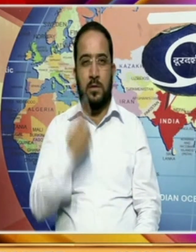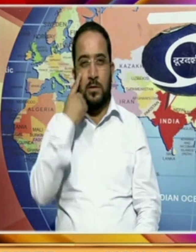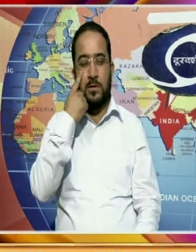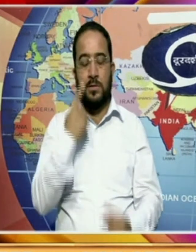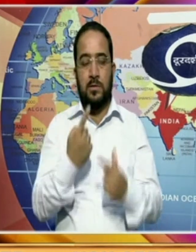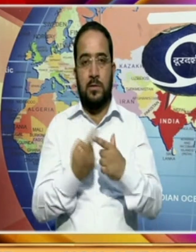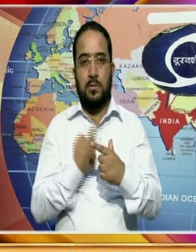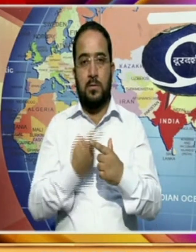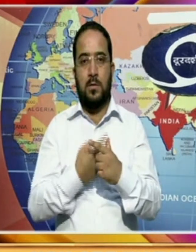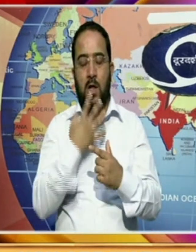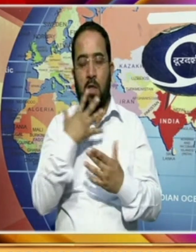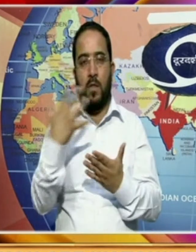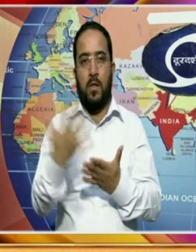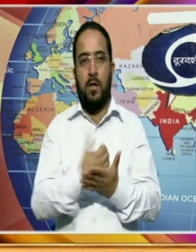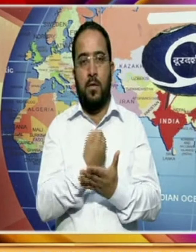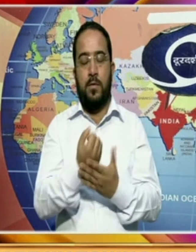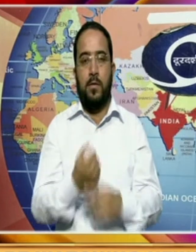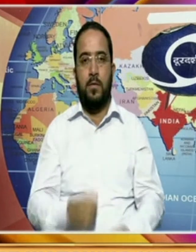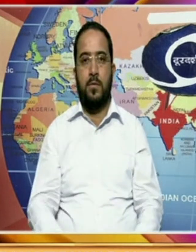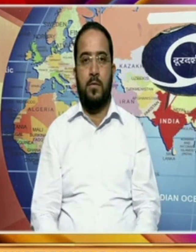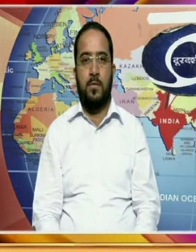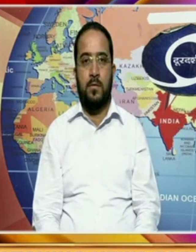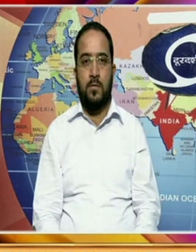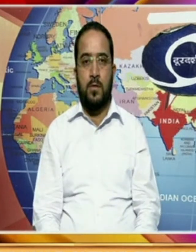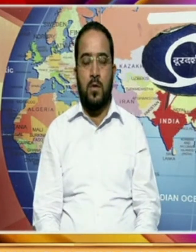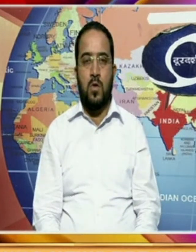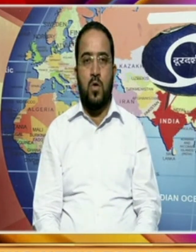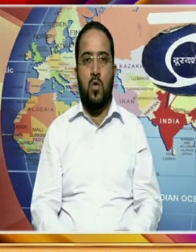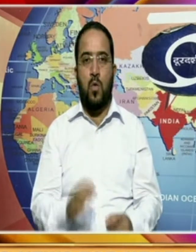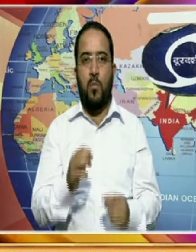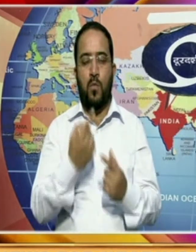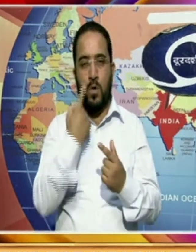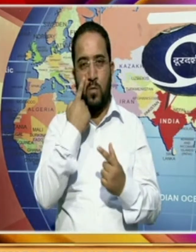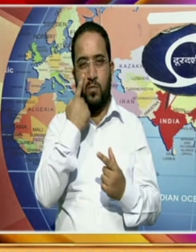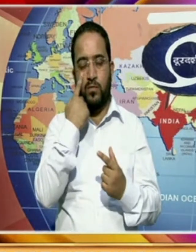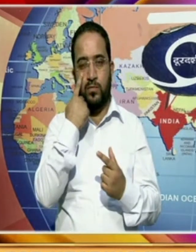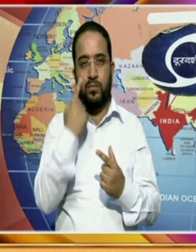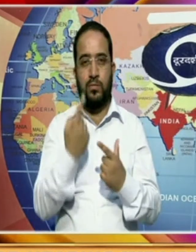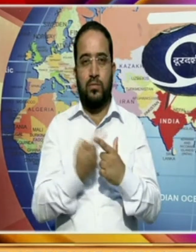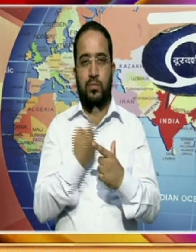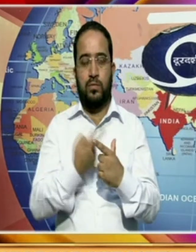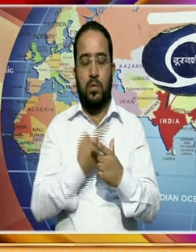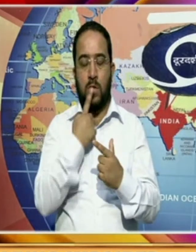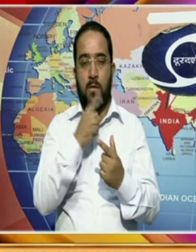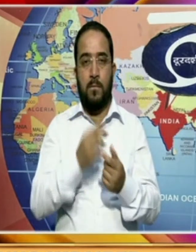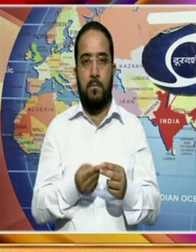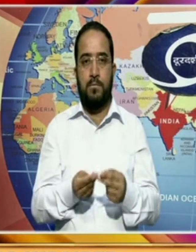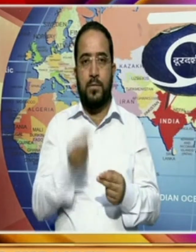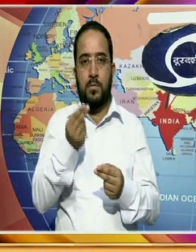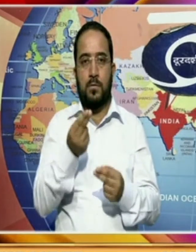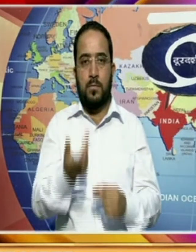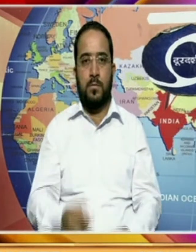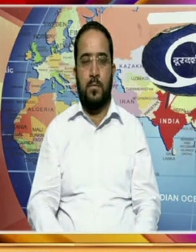हदफ को हासिल करने के बाद इस साल प्याज के बफर की मकदार बढ़ाकर